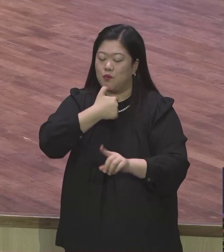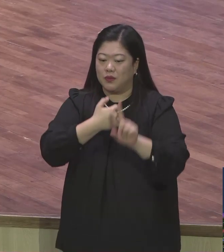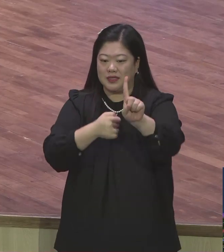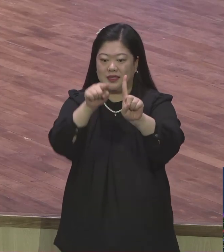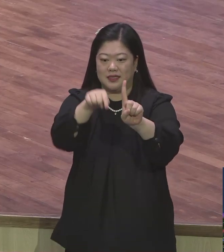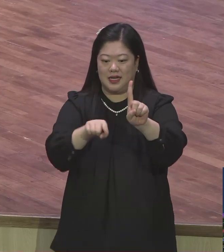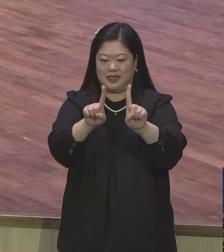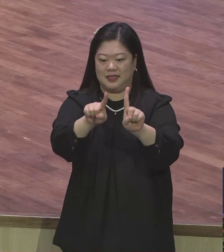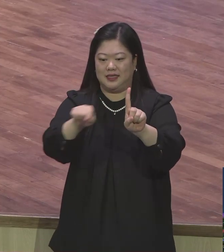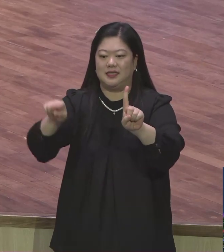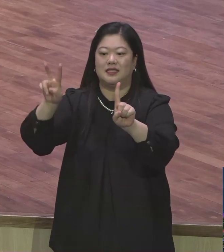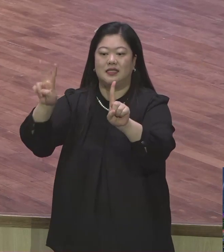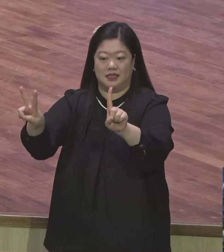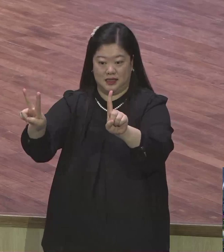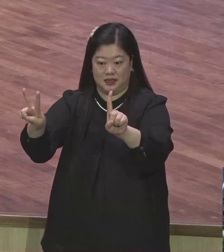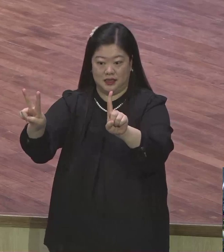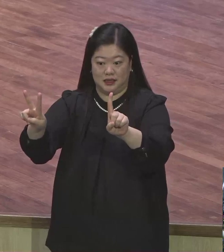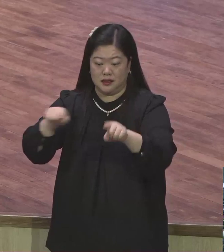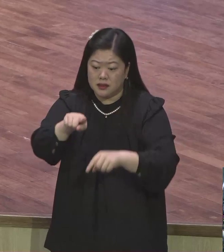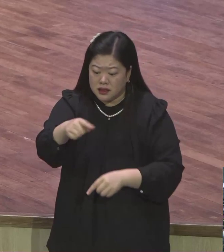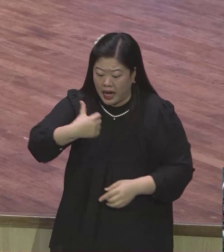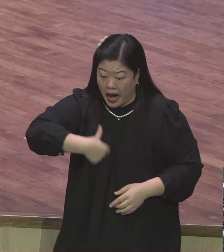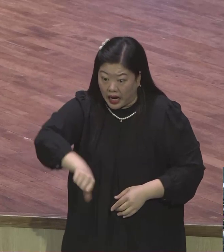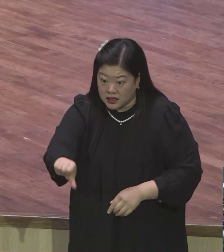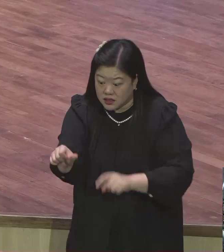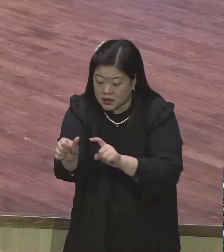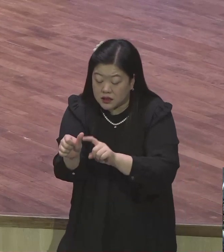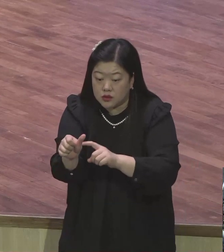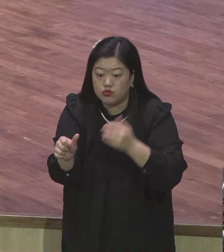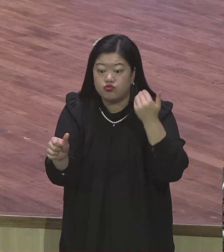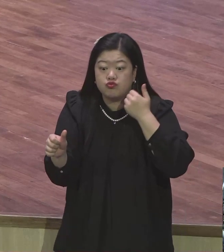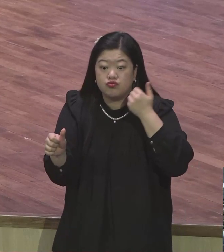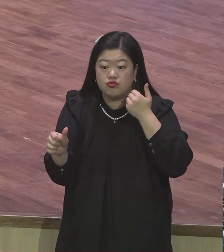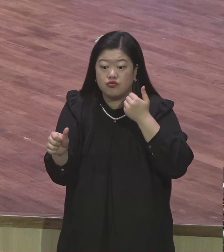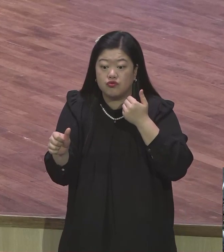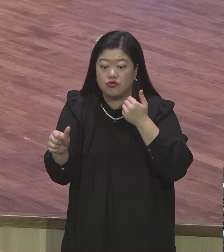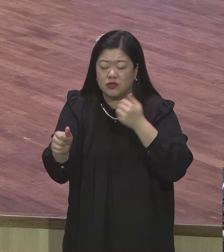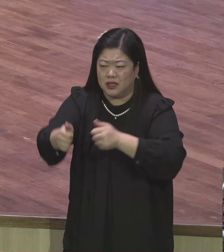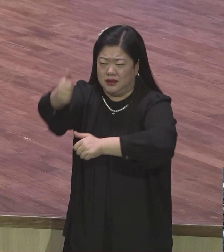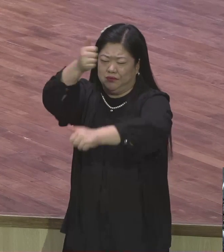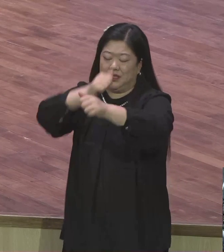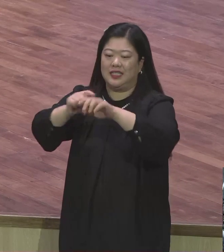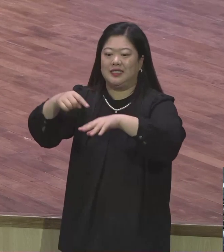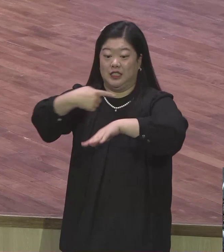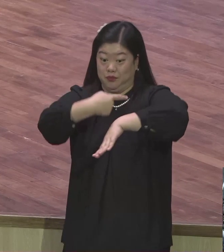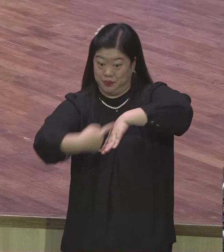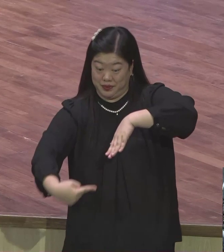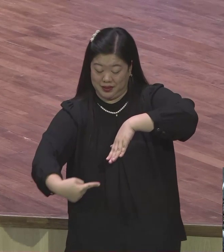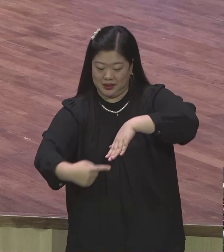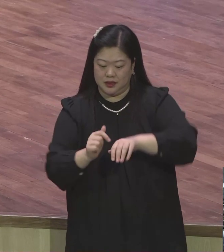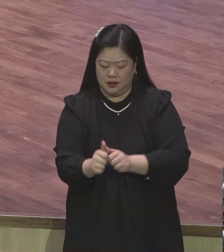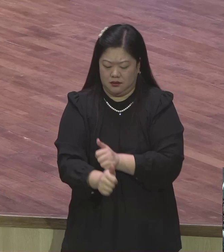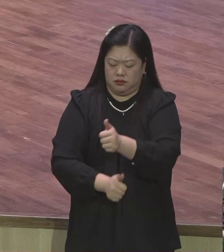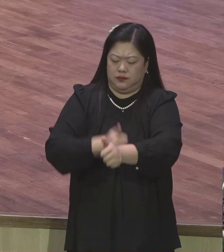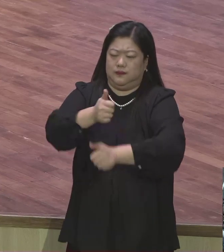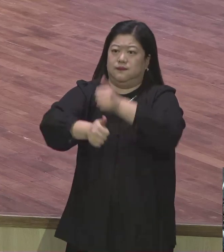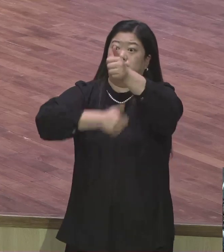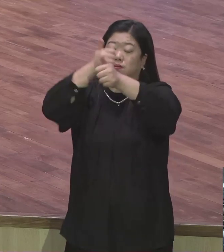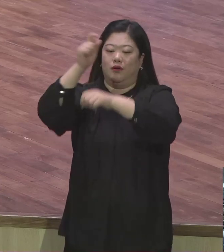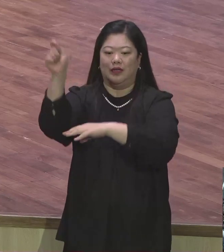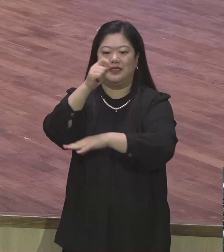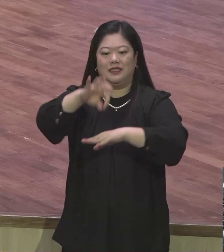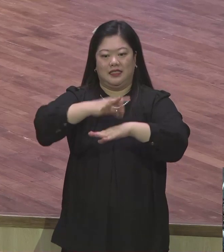있습니다. 그 아들에 관하여 말하면 육신으로는 다윗혈통으로 나셨고 성결의 영으로는 죽은 자들